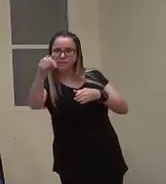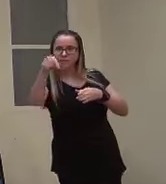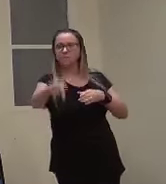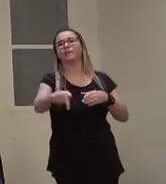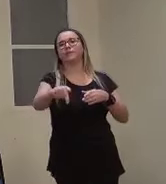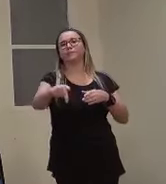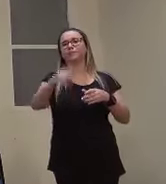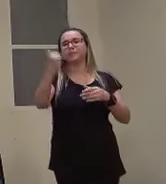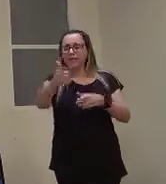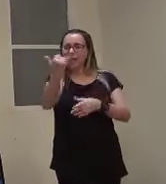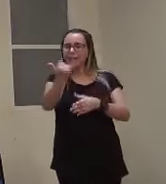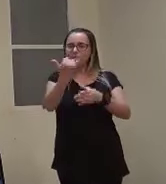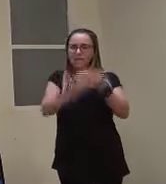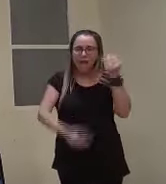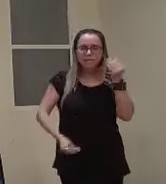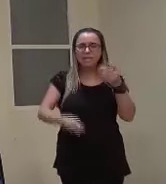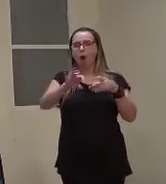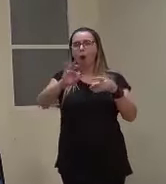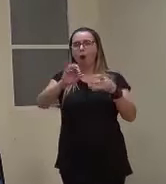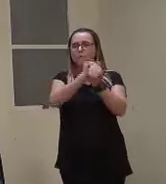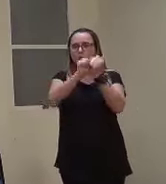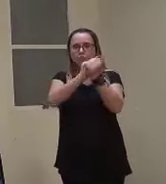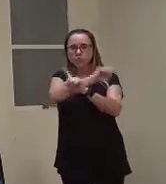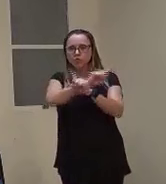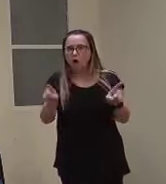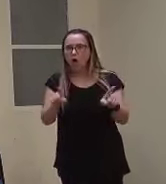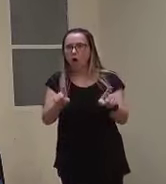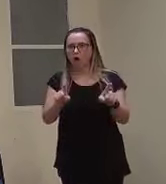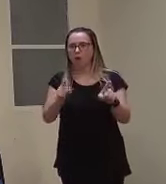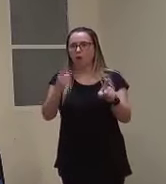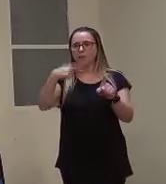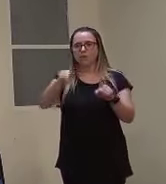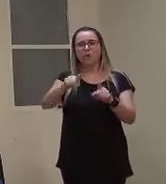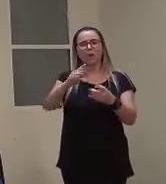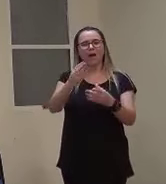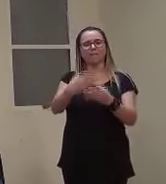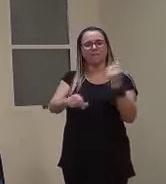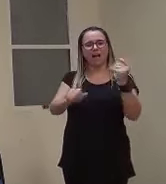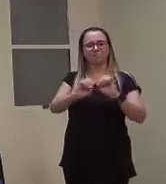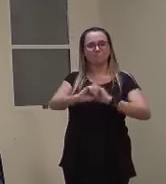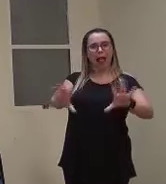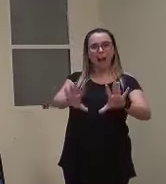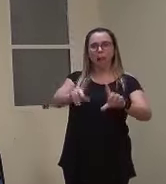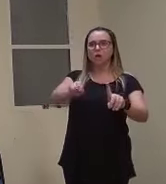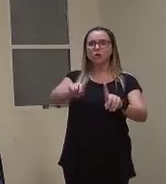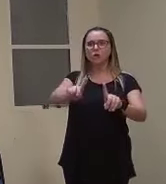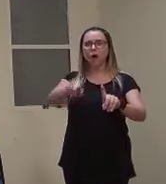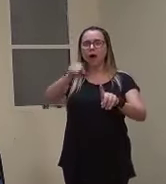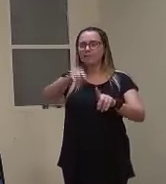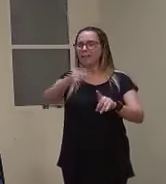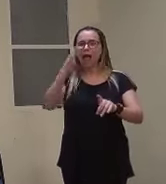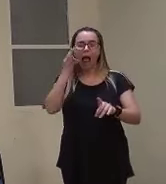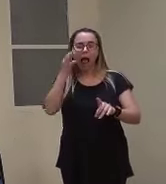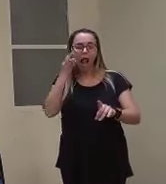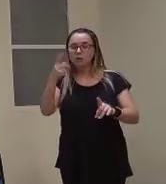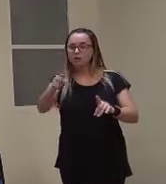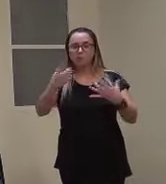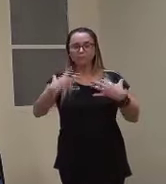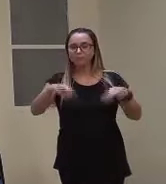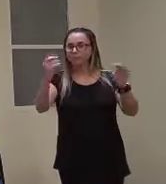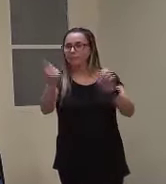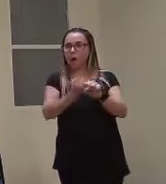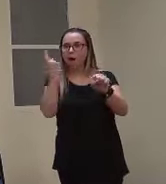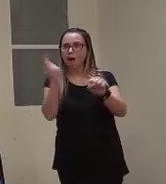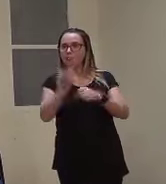la falla lo que no funciona pero no como un defecto sino como un ineludible nos